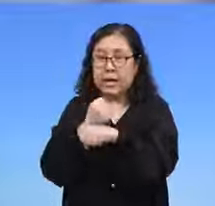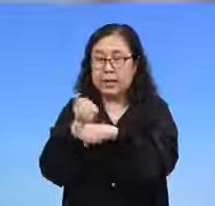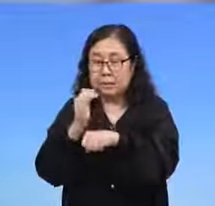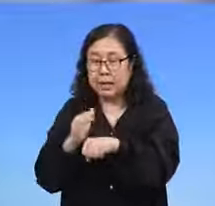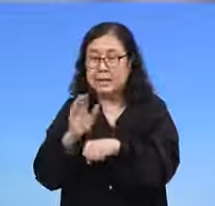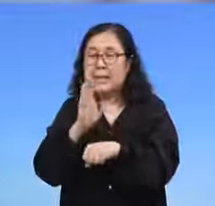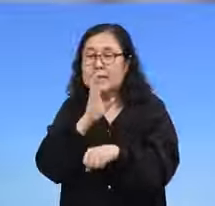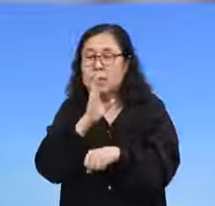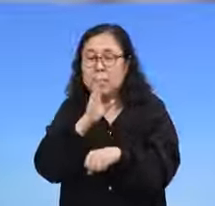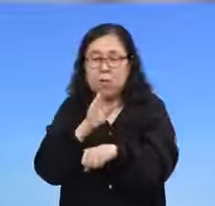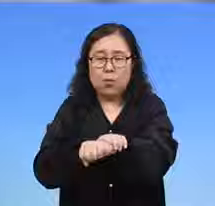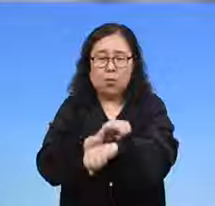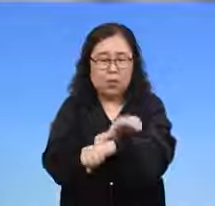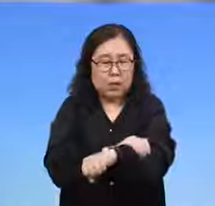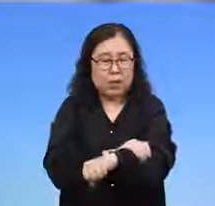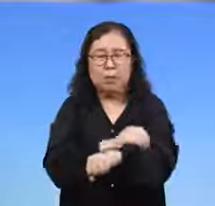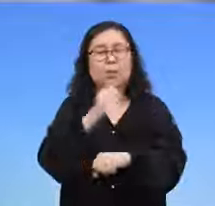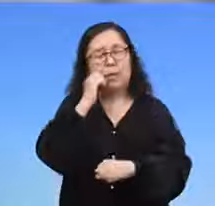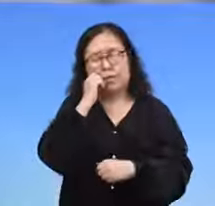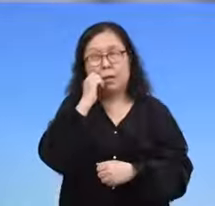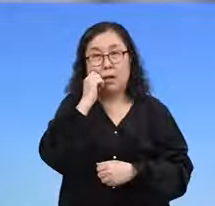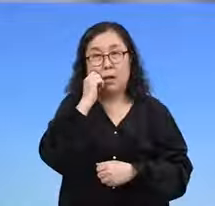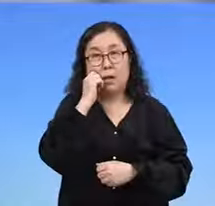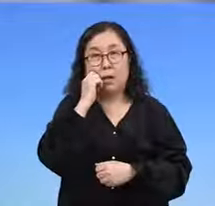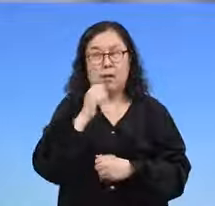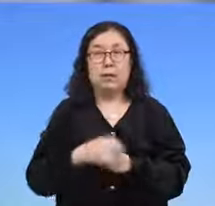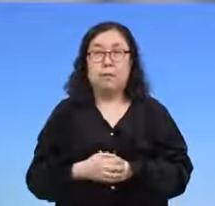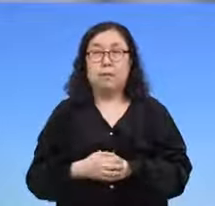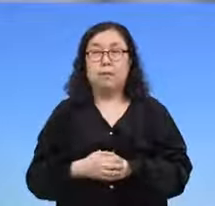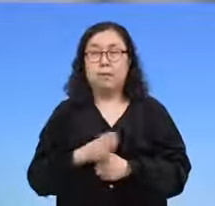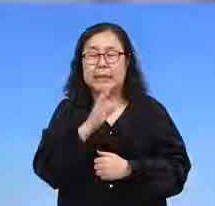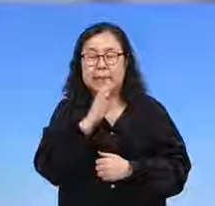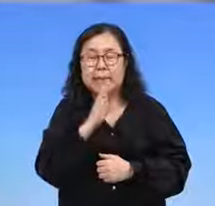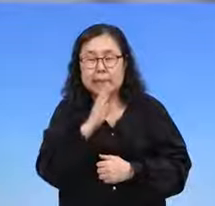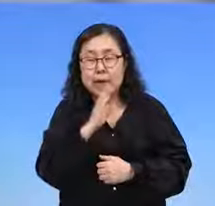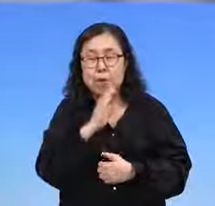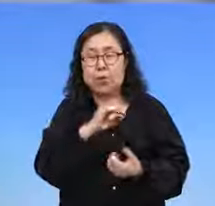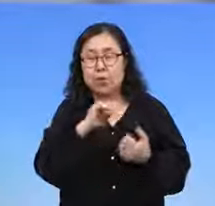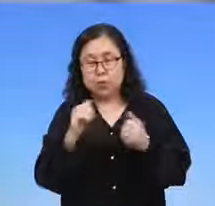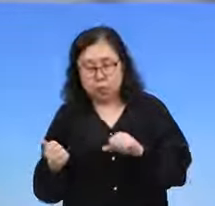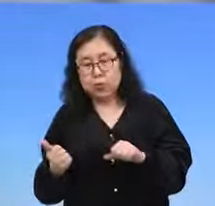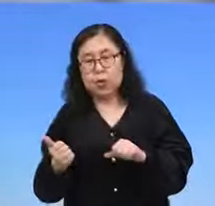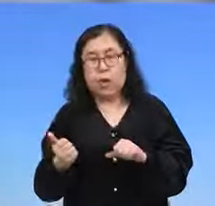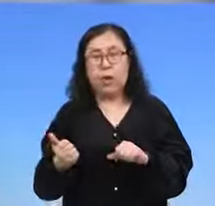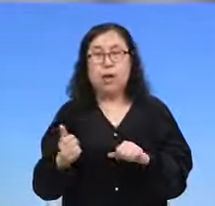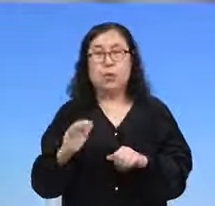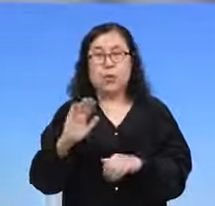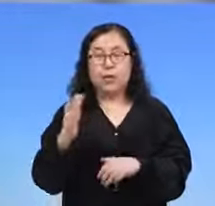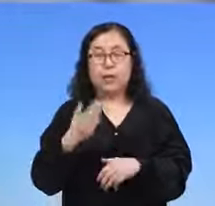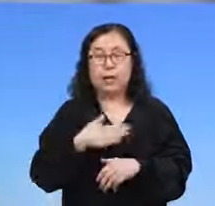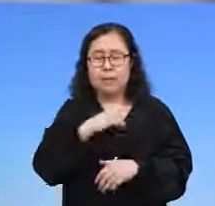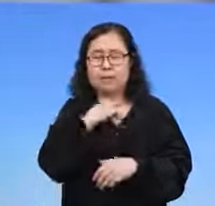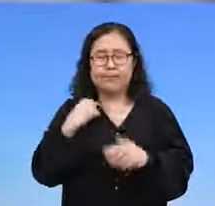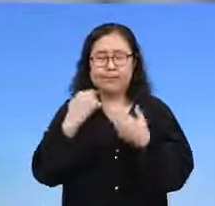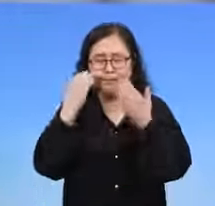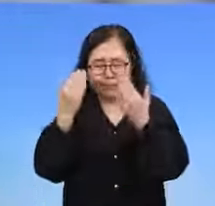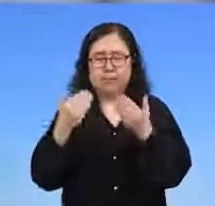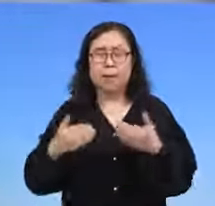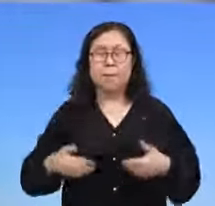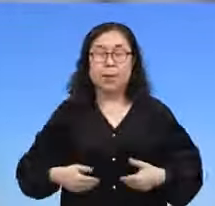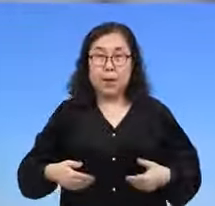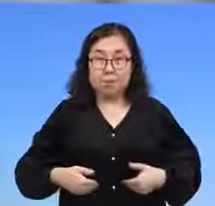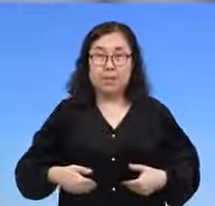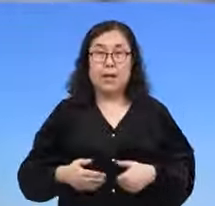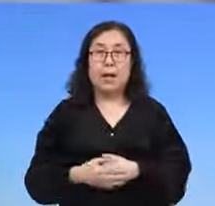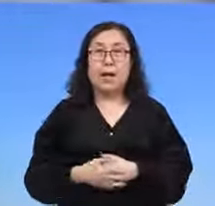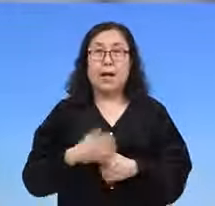강론이 너무 약해요. 한번 진짜 죽어보자는 겁니다. 진짜 희생당해보자는 겁니다. 진짜 한번